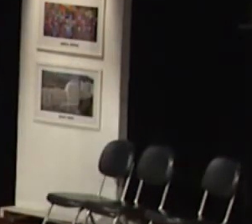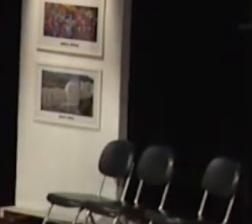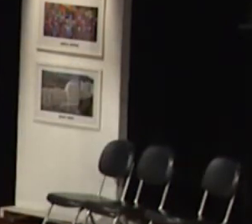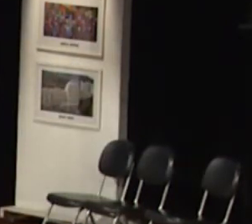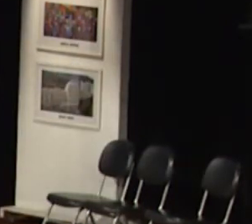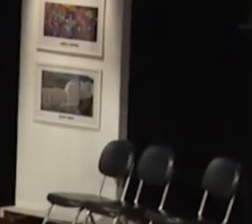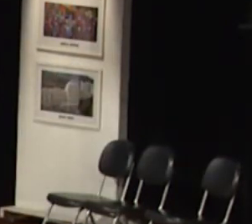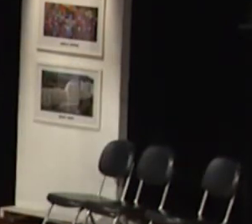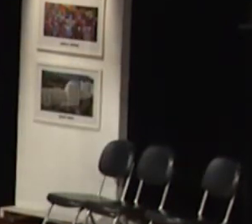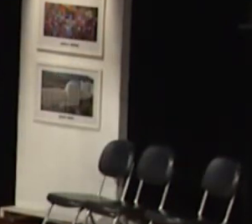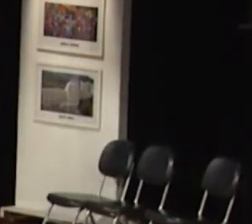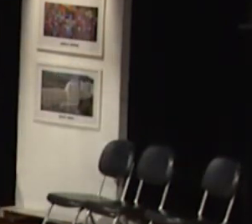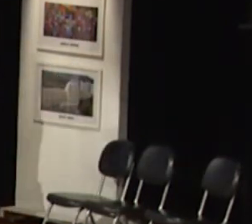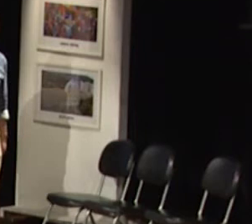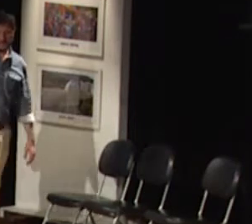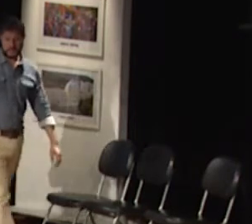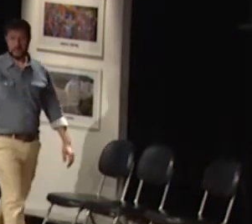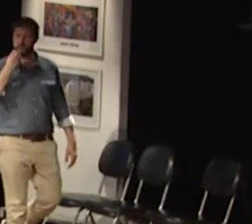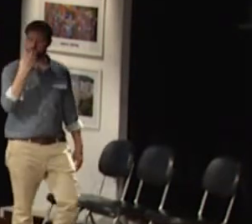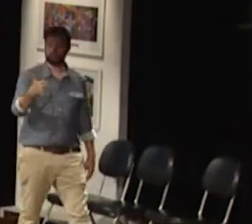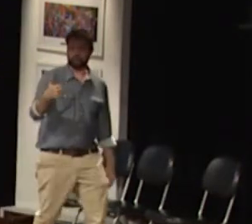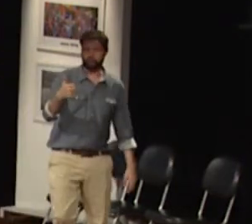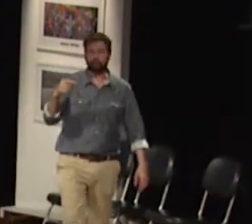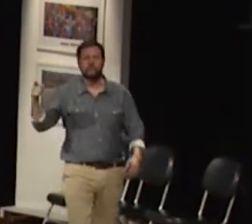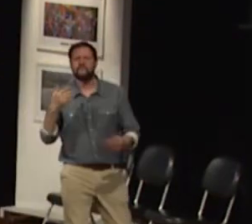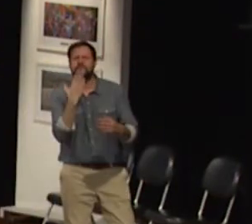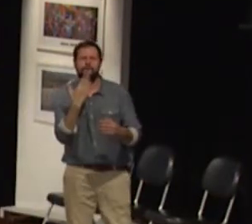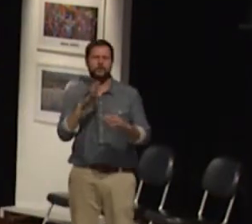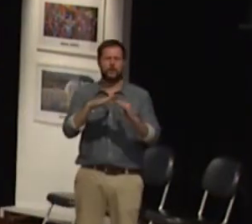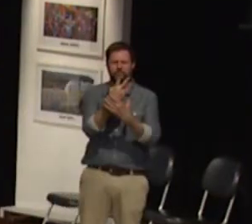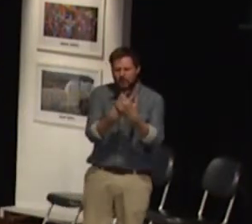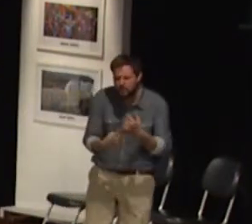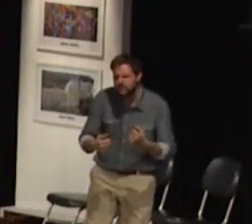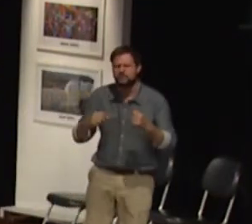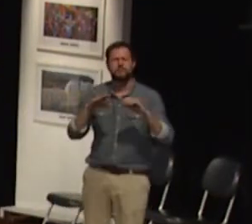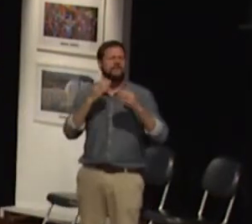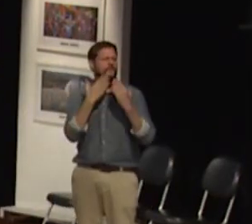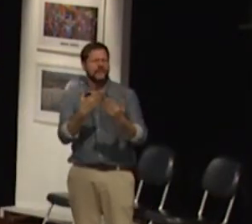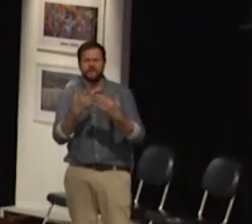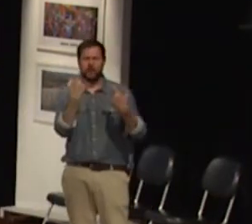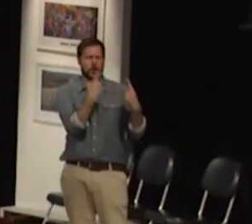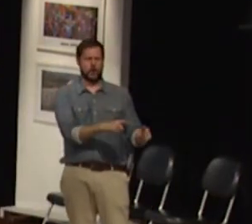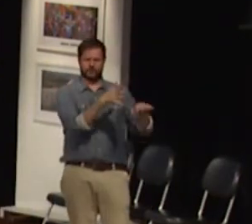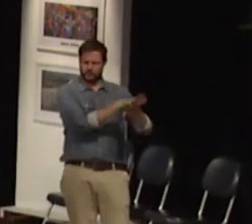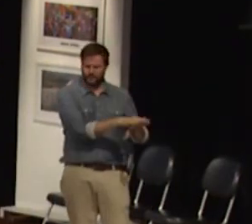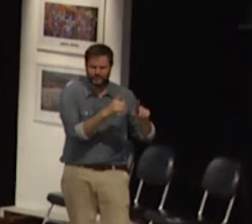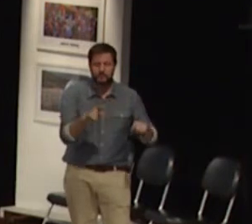Essa aqui que é a Ivana. Então, ela é muito boa, ela é a favor do bilinguismo, ela é